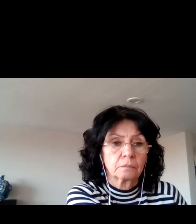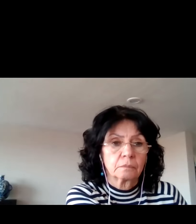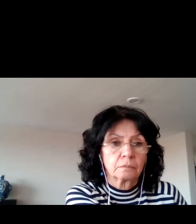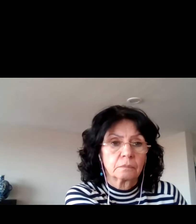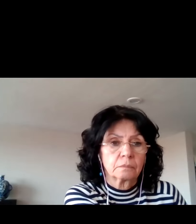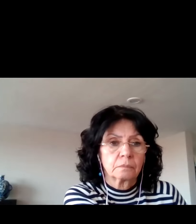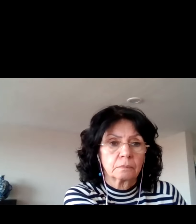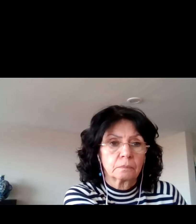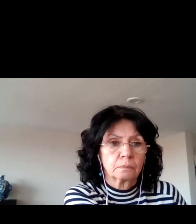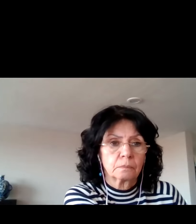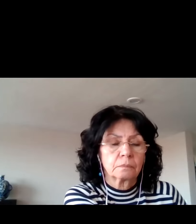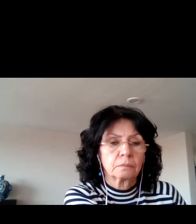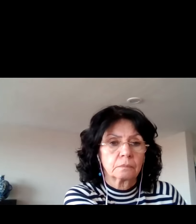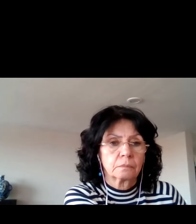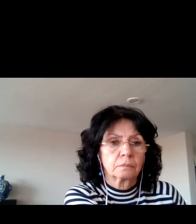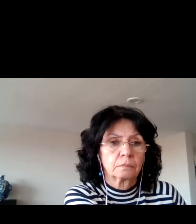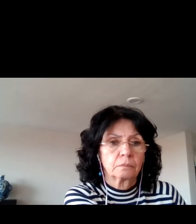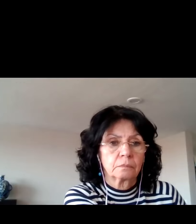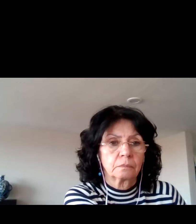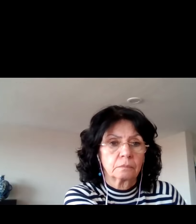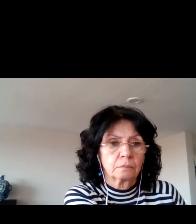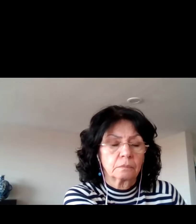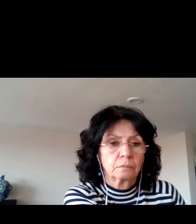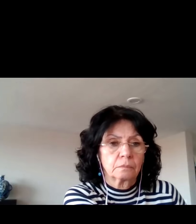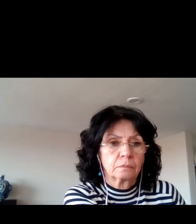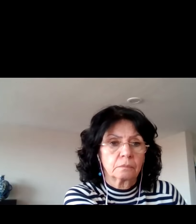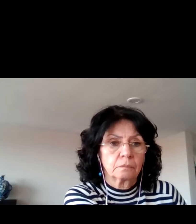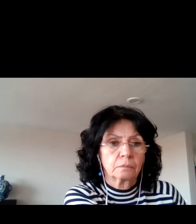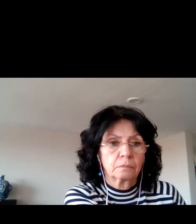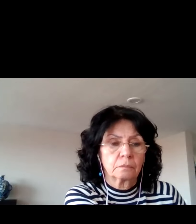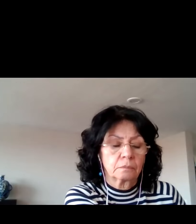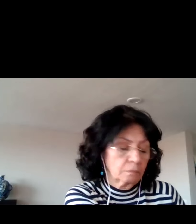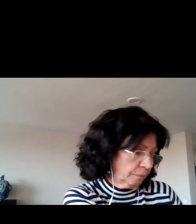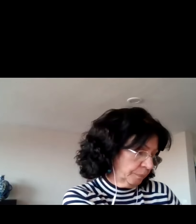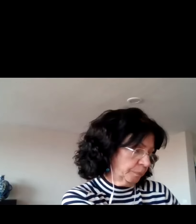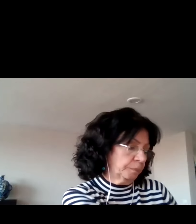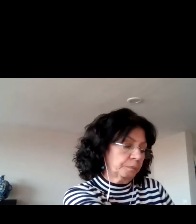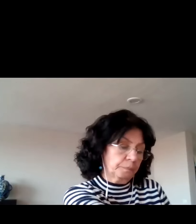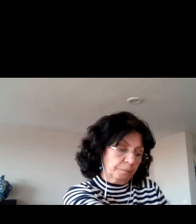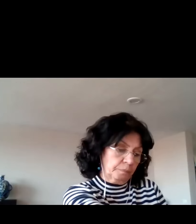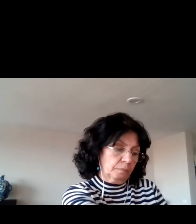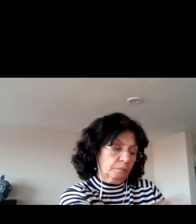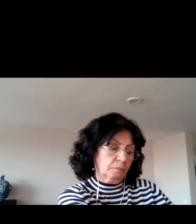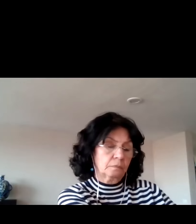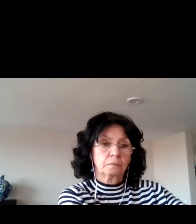cumplimiento está acá arriba. O sea, no es ni la persona de recursos humanos, ni la persona que atiende a los